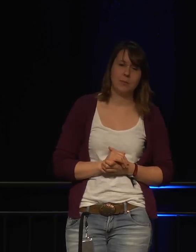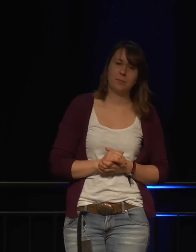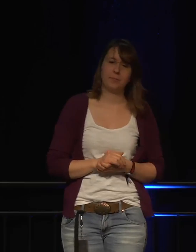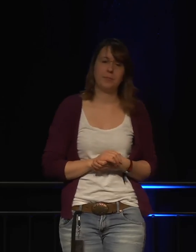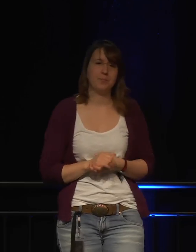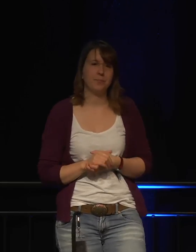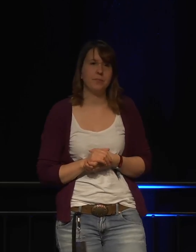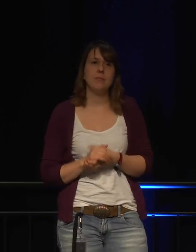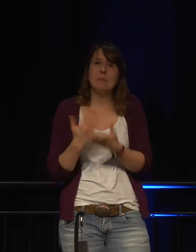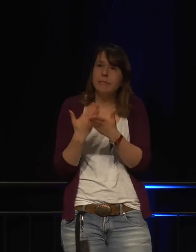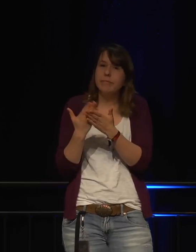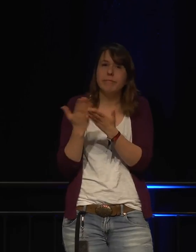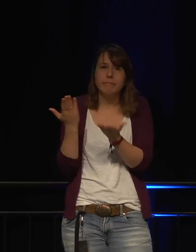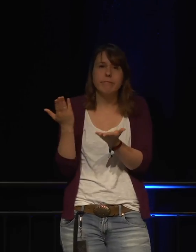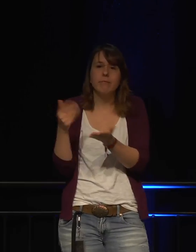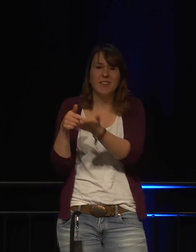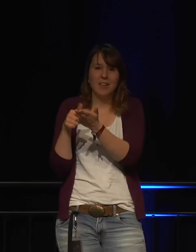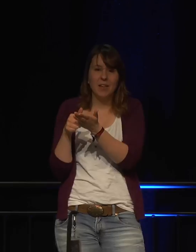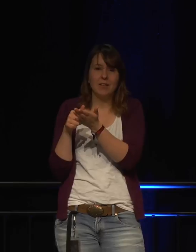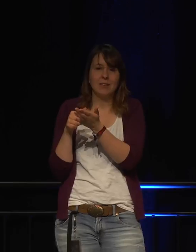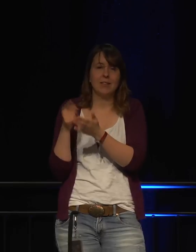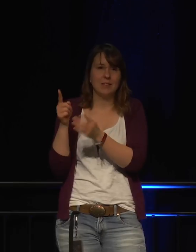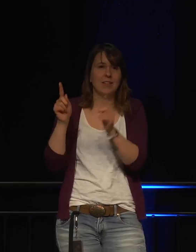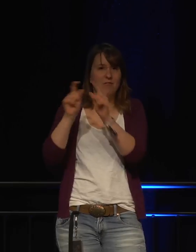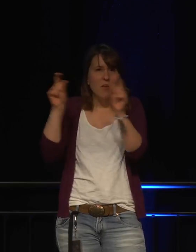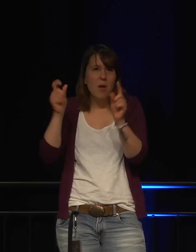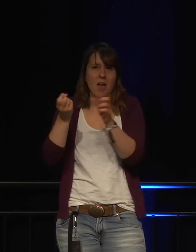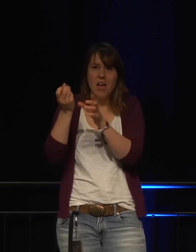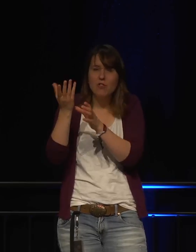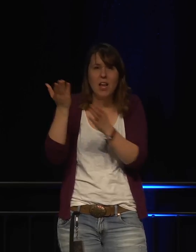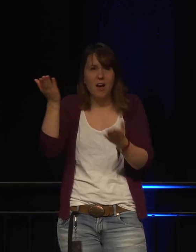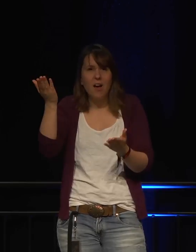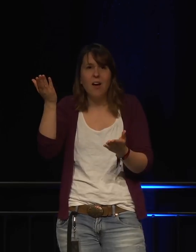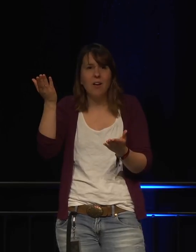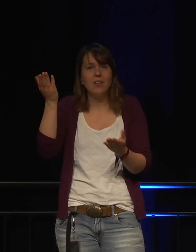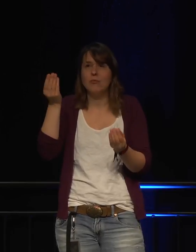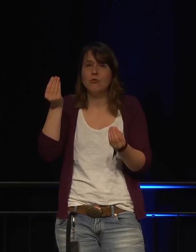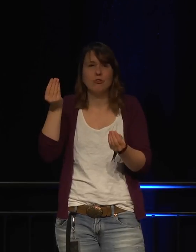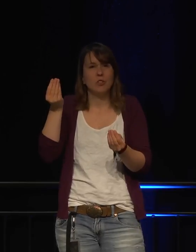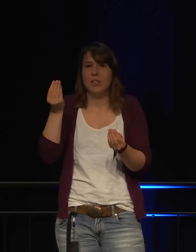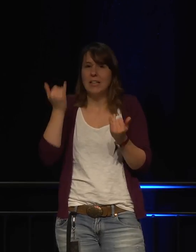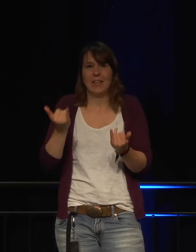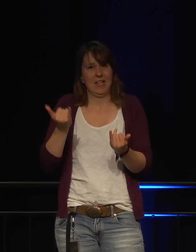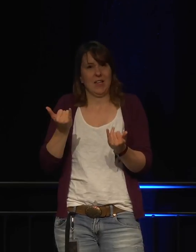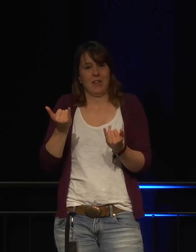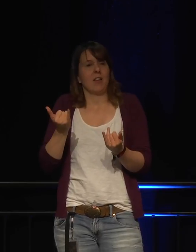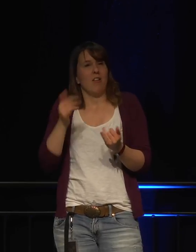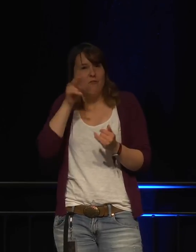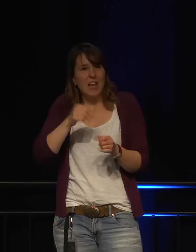Y, de hecho, el resultado es que estos productores están haciendo los mismos errores